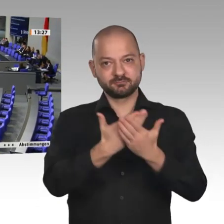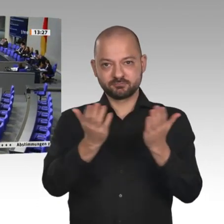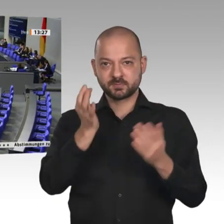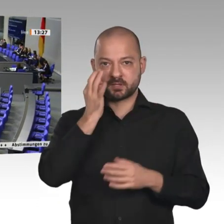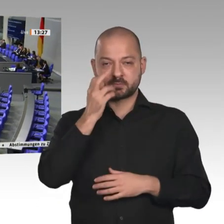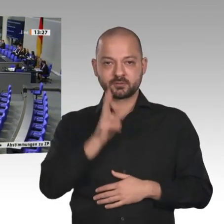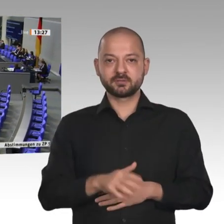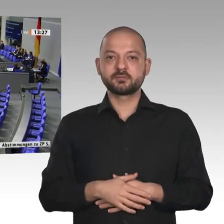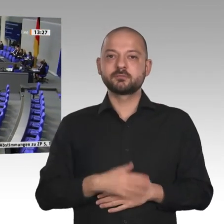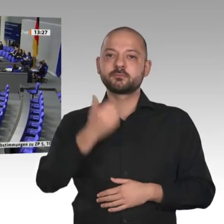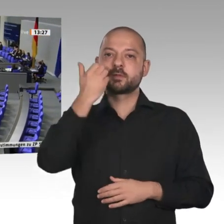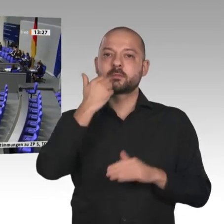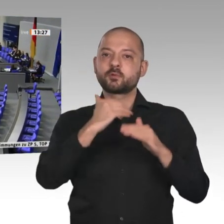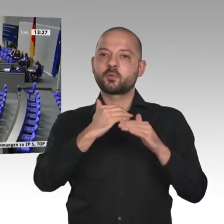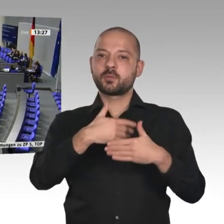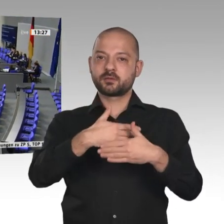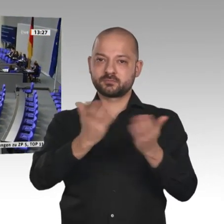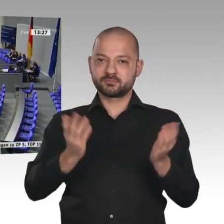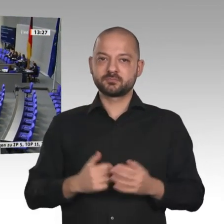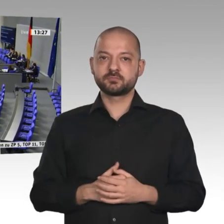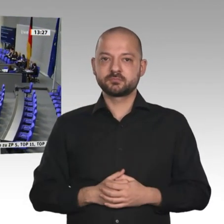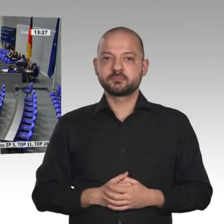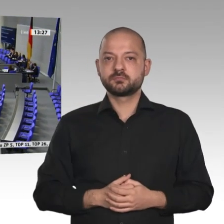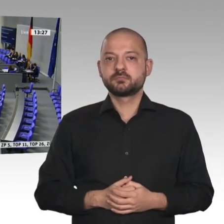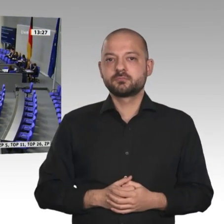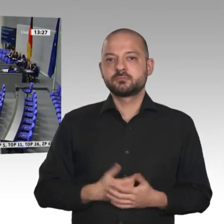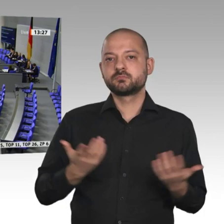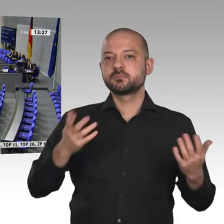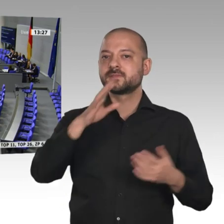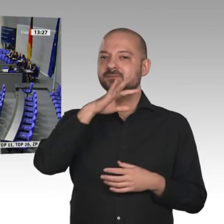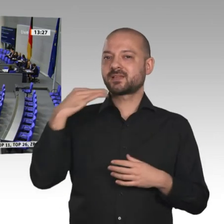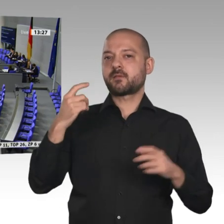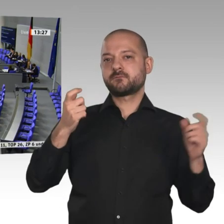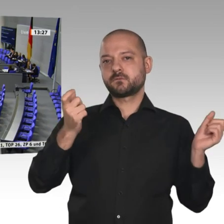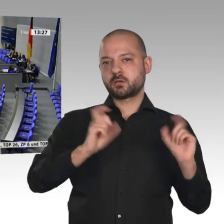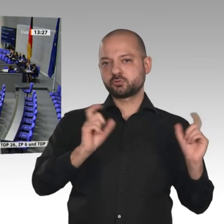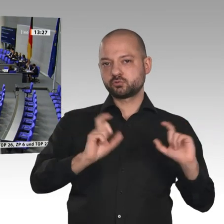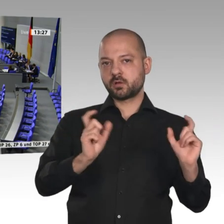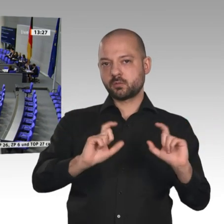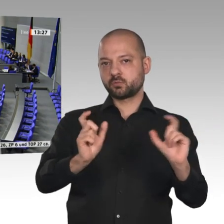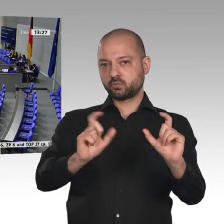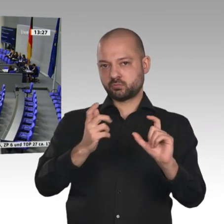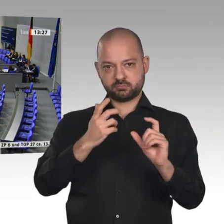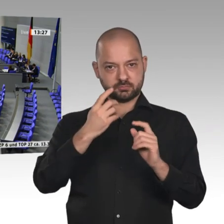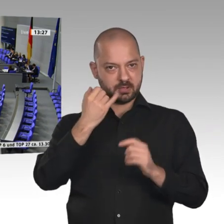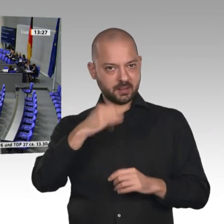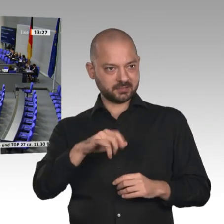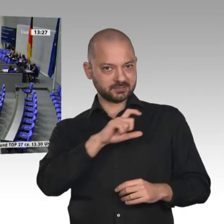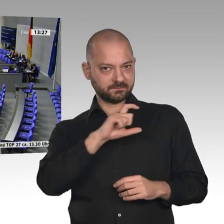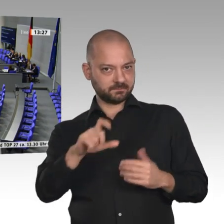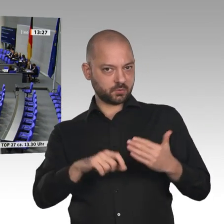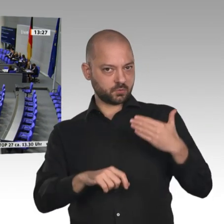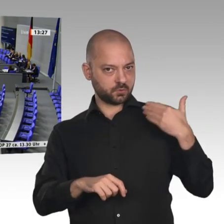Sehr geehrte Frau Präsidentin, sehr geehrte Damen und Herren, liebe Kolleginnen und Kollegen. In